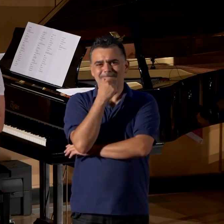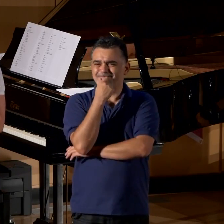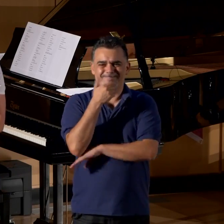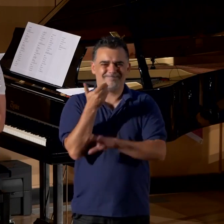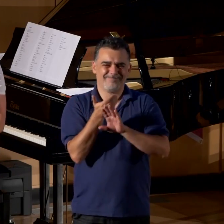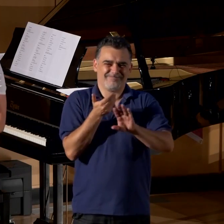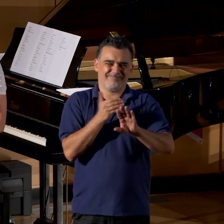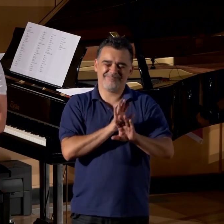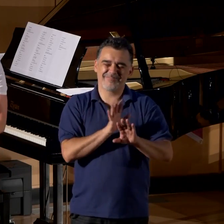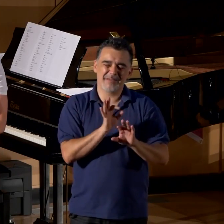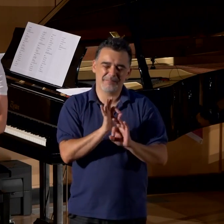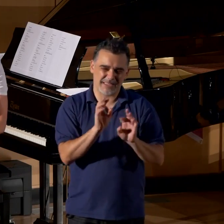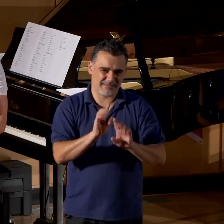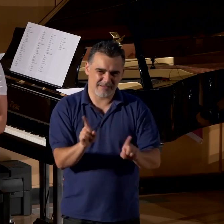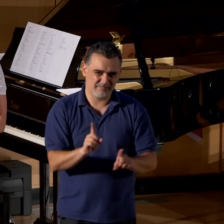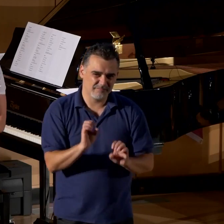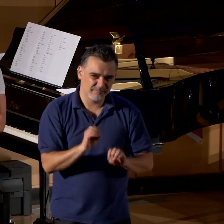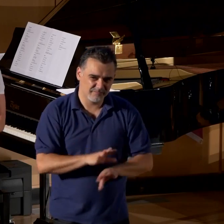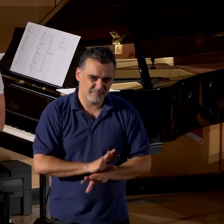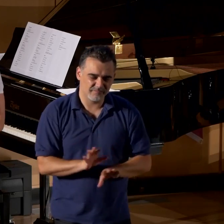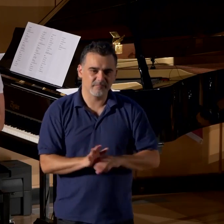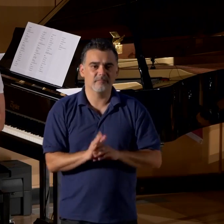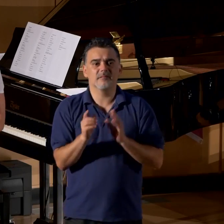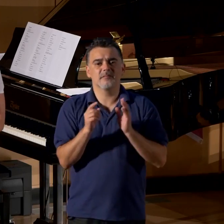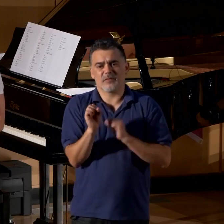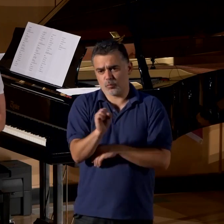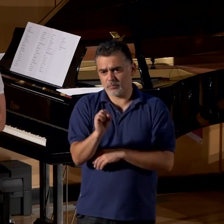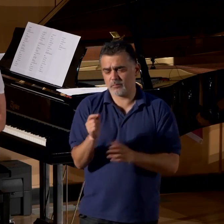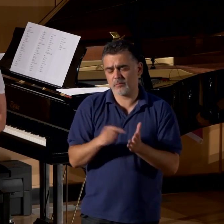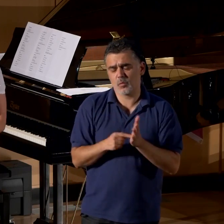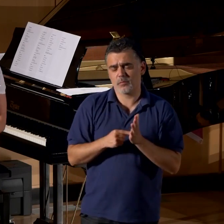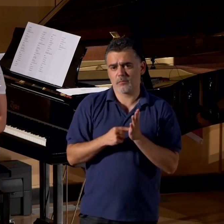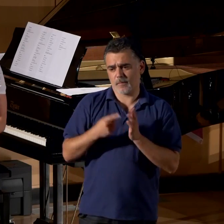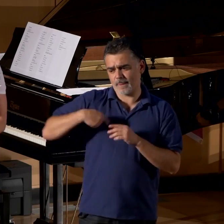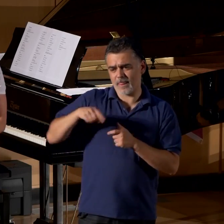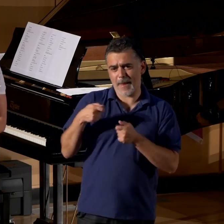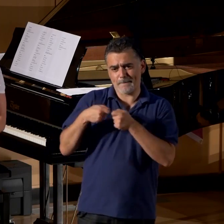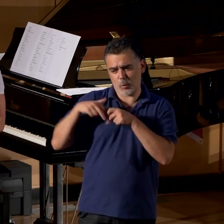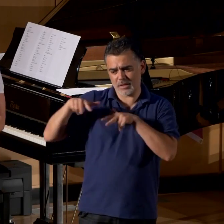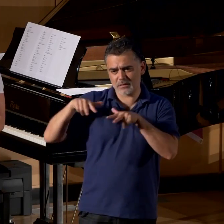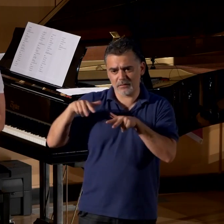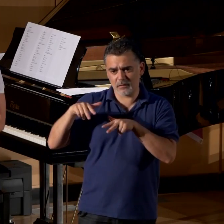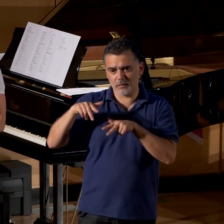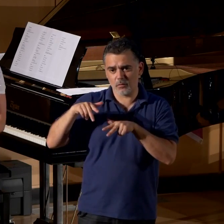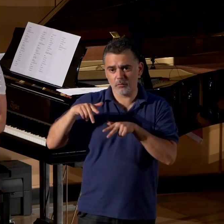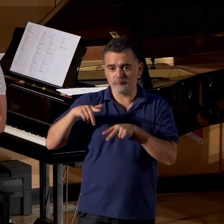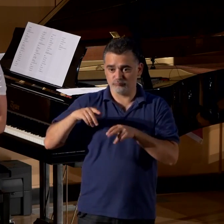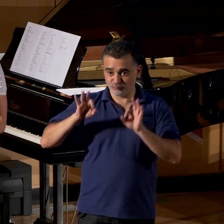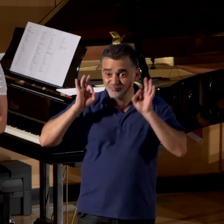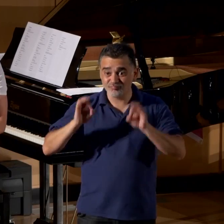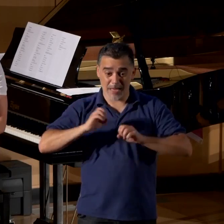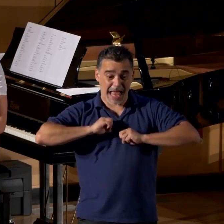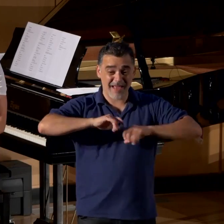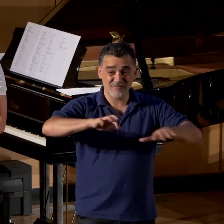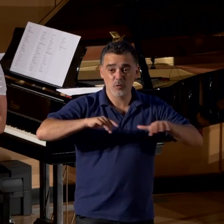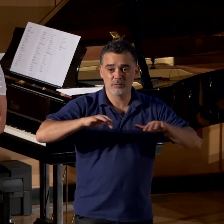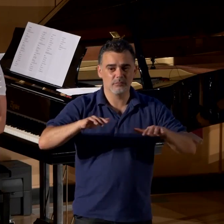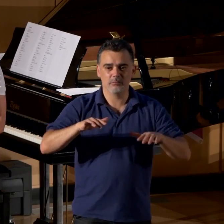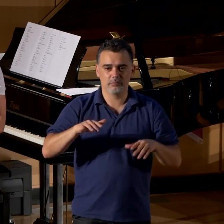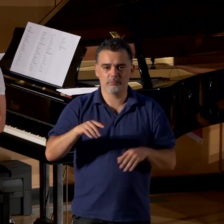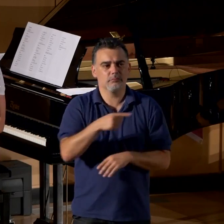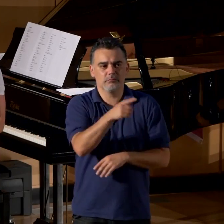genommen. Das liegt daran, dass wir als Bundesregierung nur einen sehr begrenzten Einfluss haben. Das kennen Sie alle aus